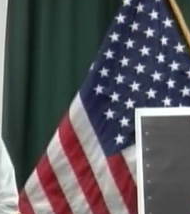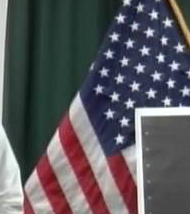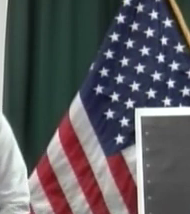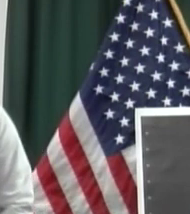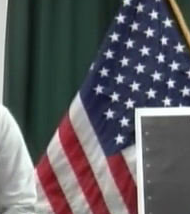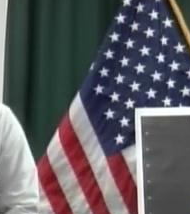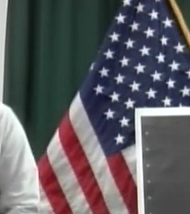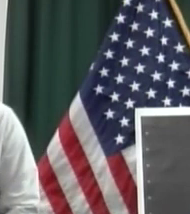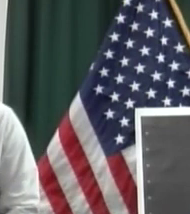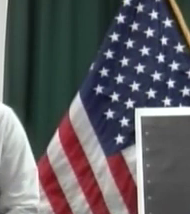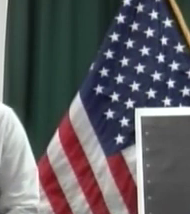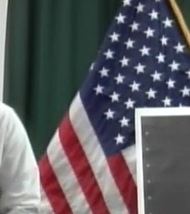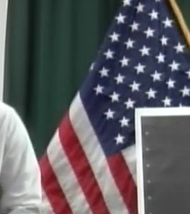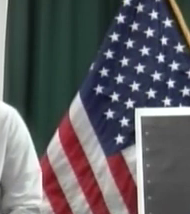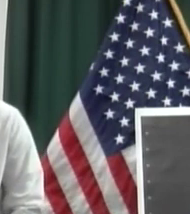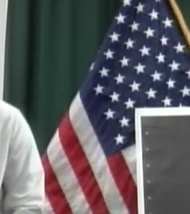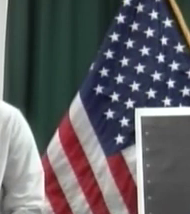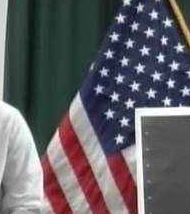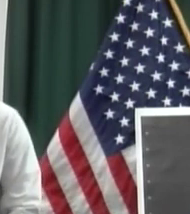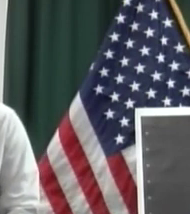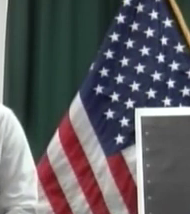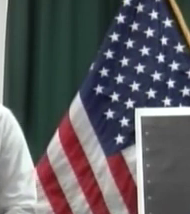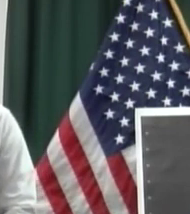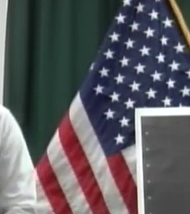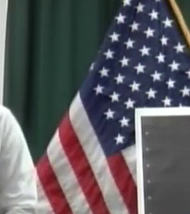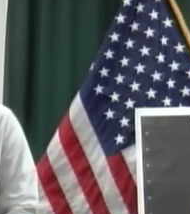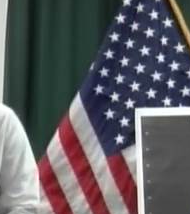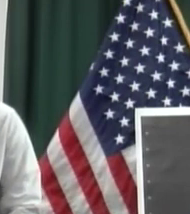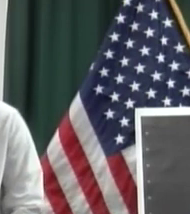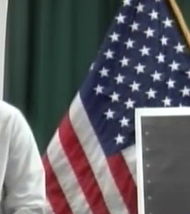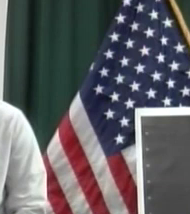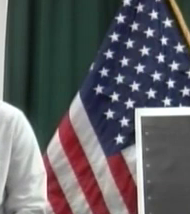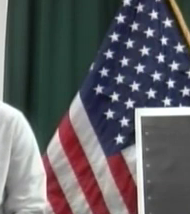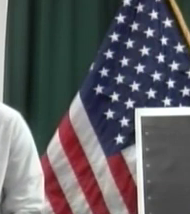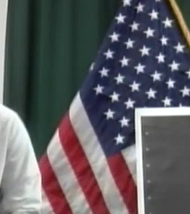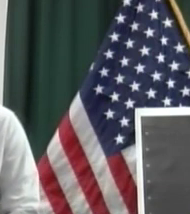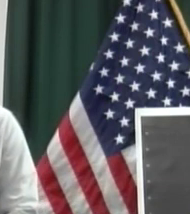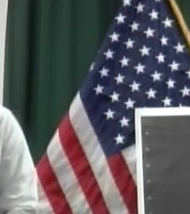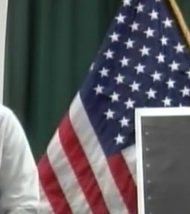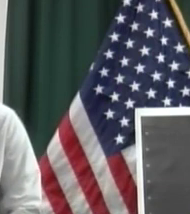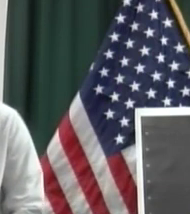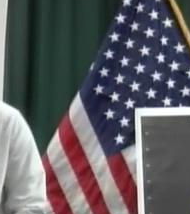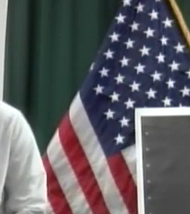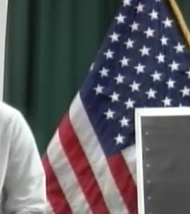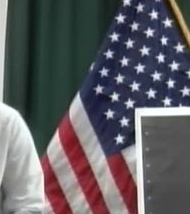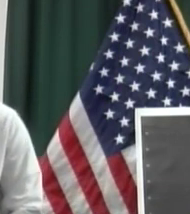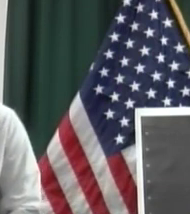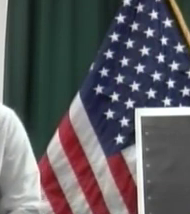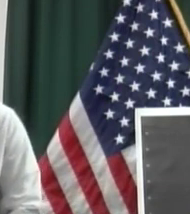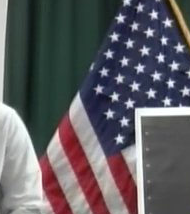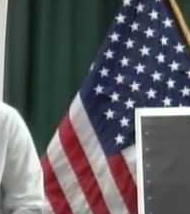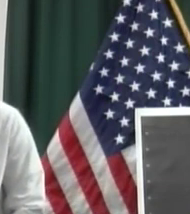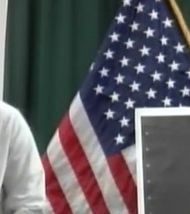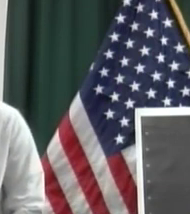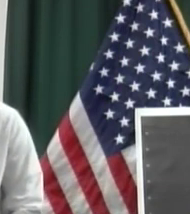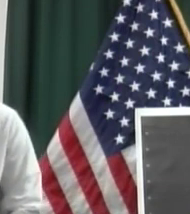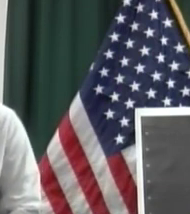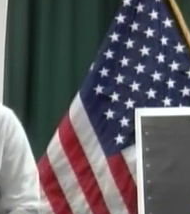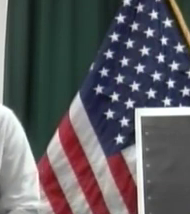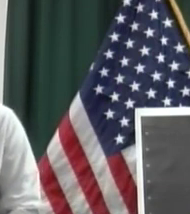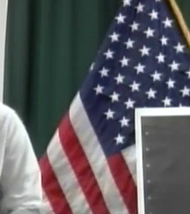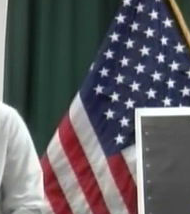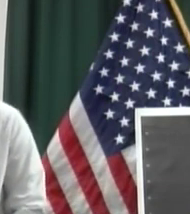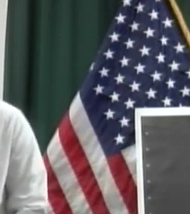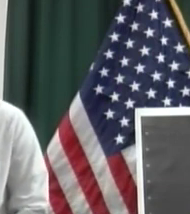ver la ceremonia en vivo se pueden unirse en la página de Facebook del Condado de Seminole, donde se transmitirá